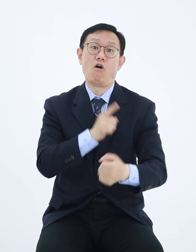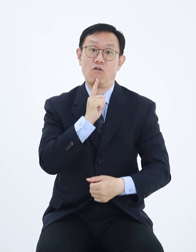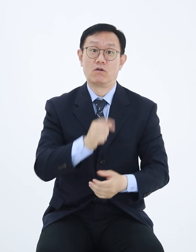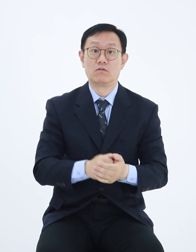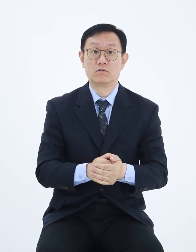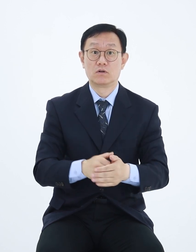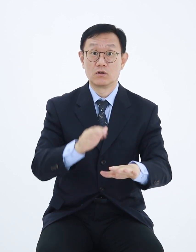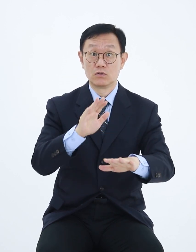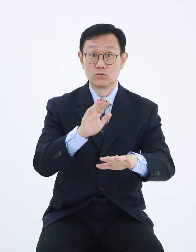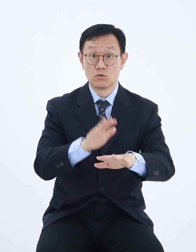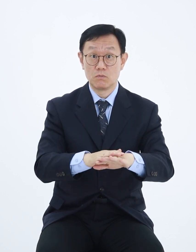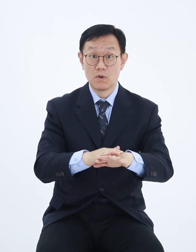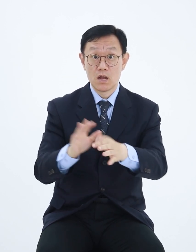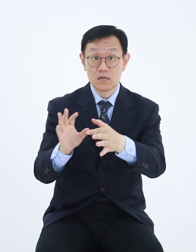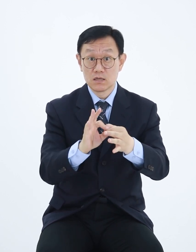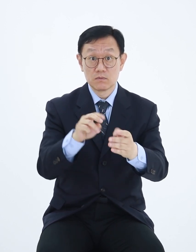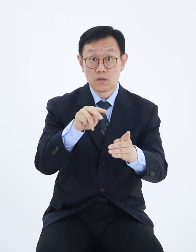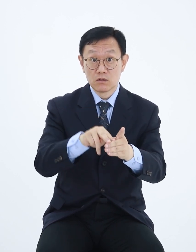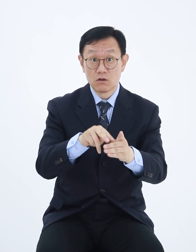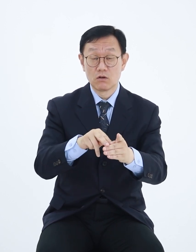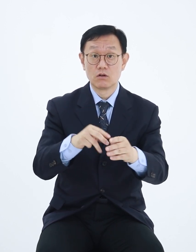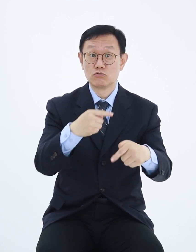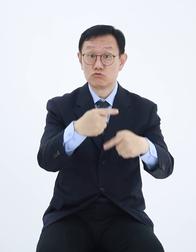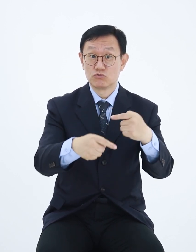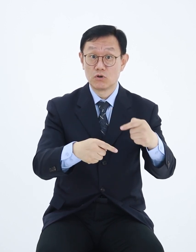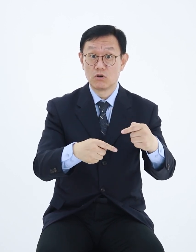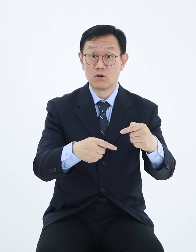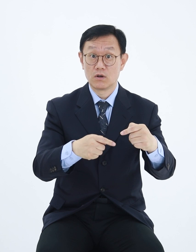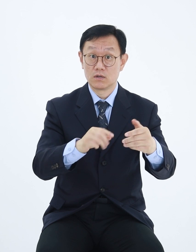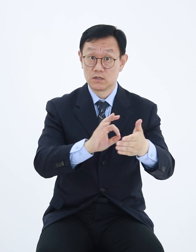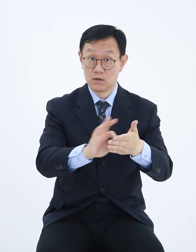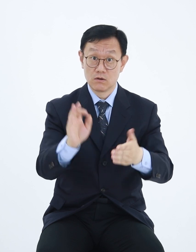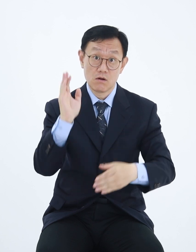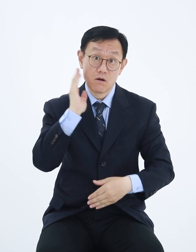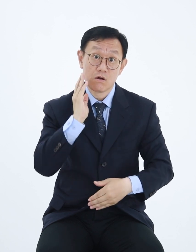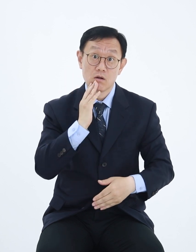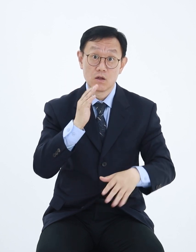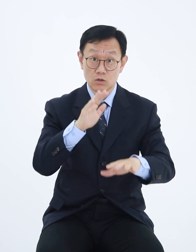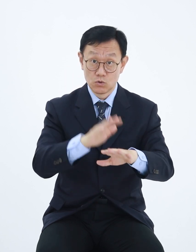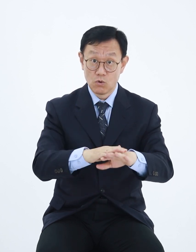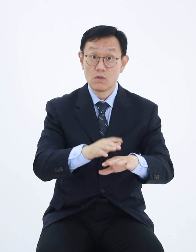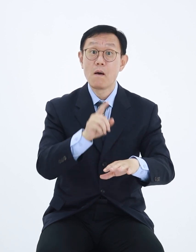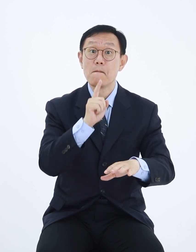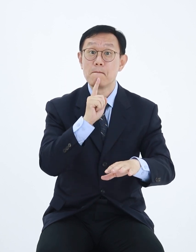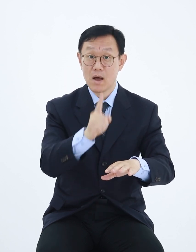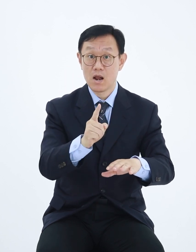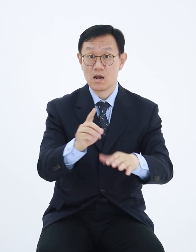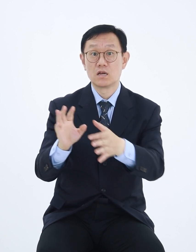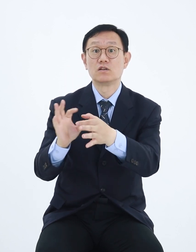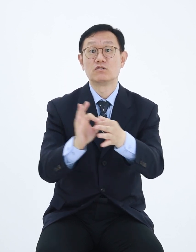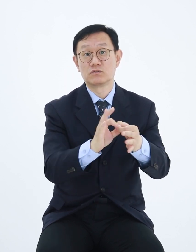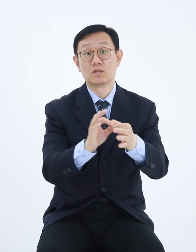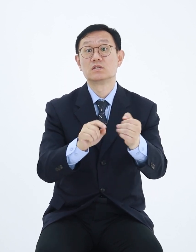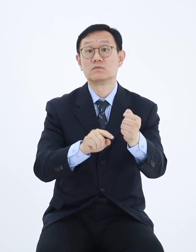손말이음센터란 수어를 사용하는 청각 언어장애인의 손과 말을 이어준다는 의미의